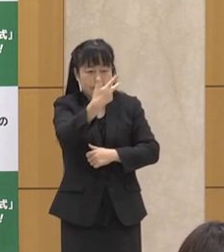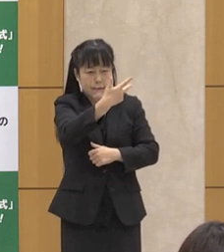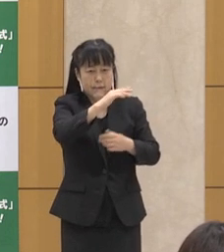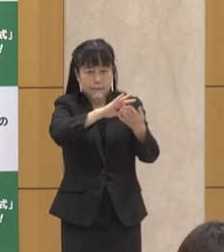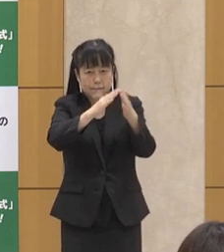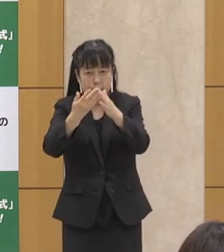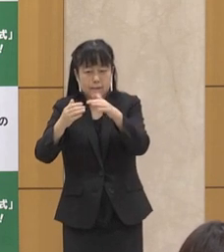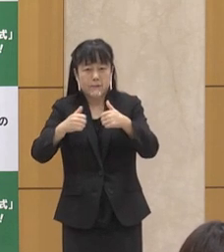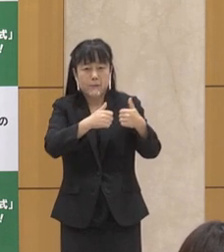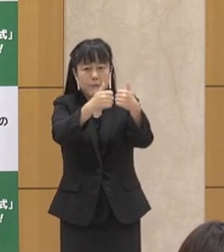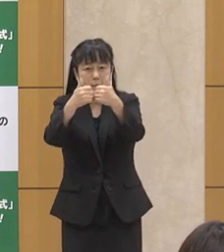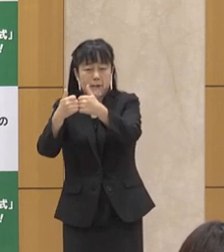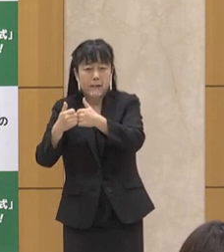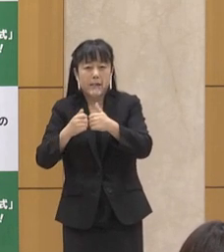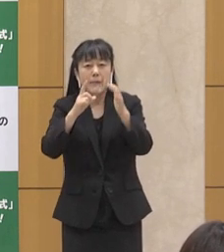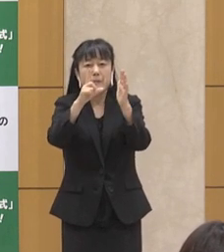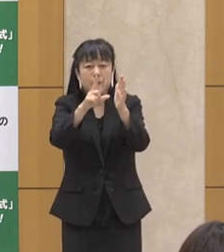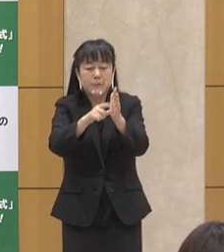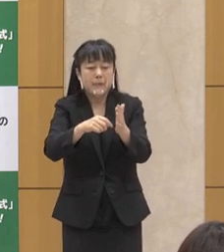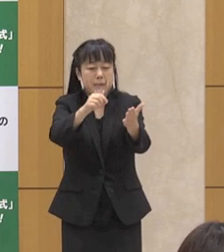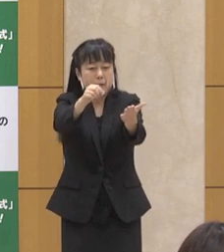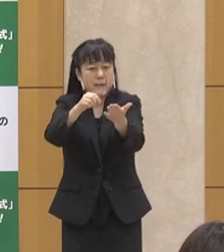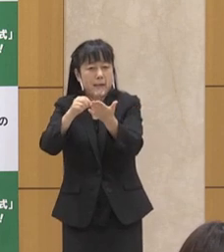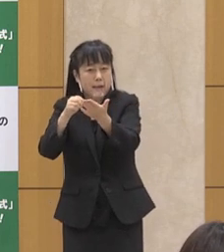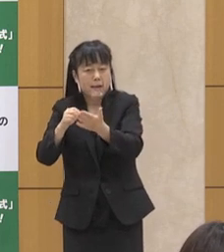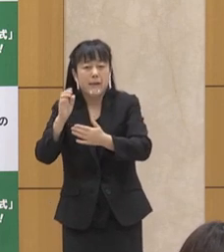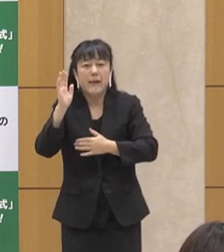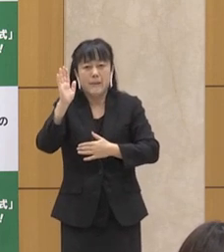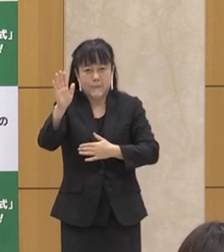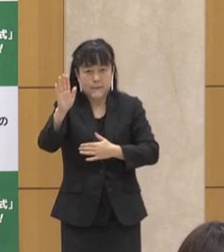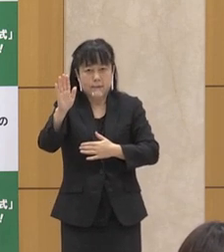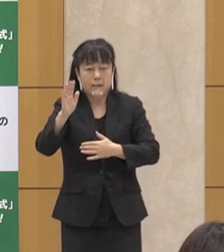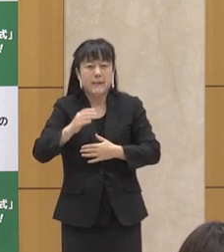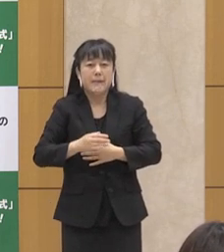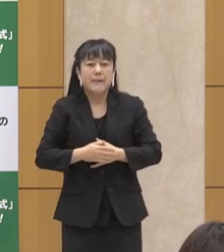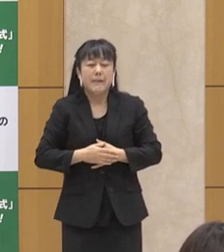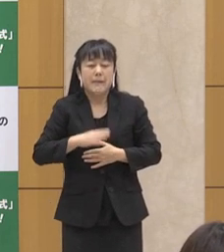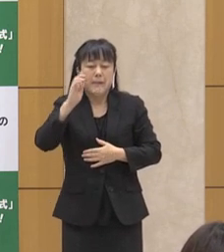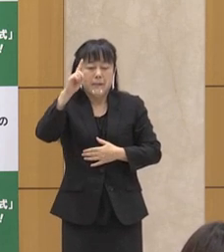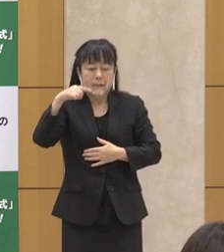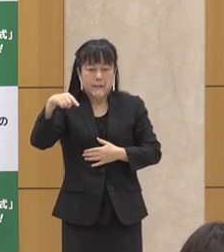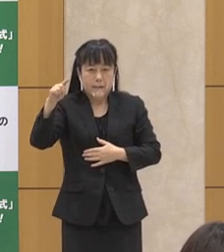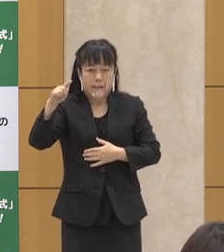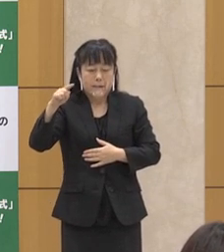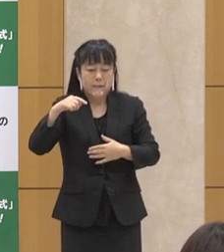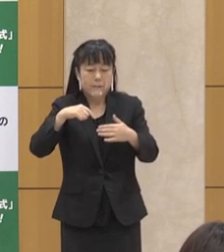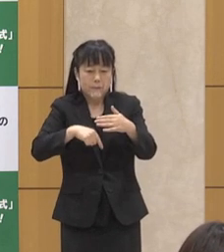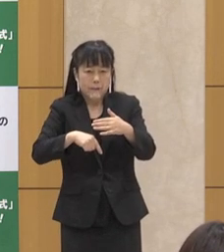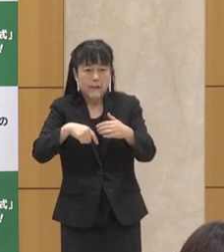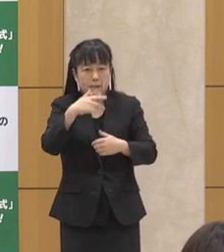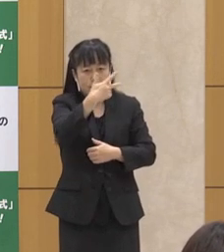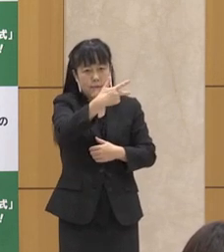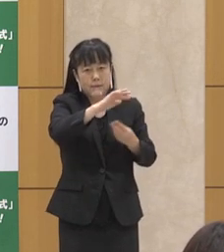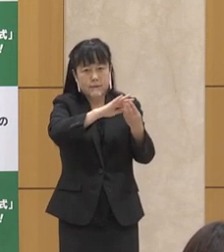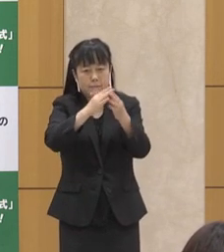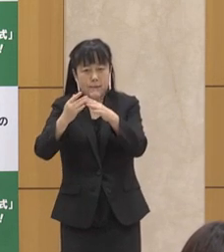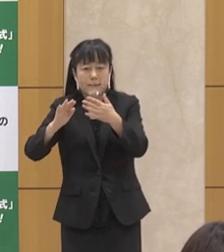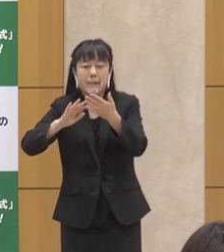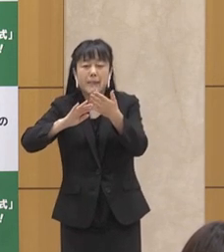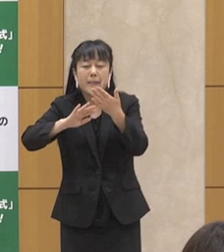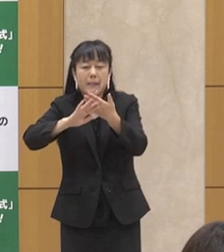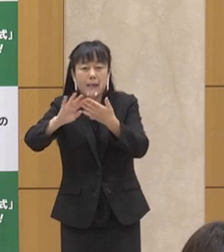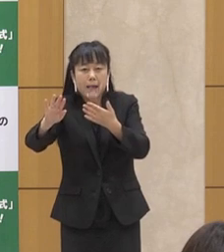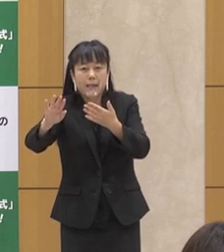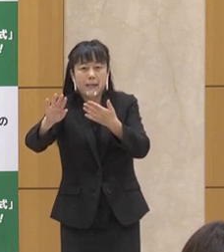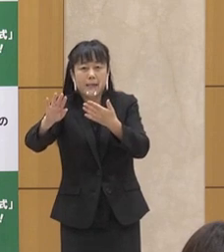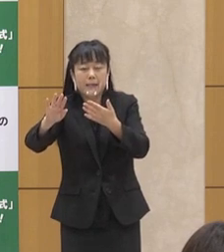、これらは県だけでなくて、あるいは各市長単独ということではなくて、幅広く県内